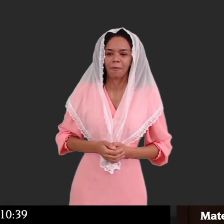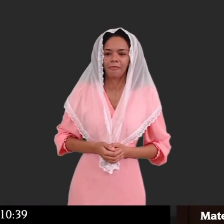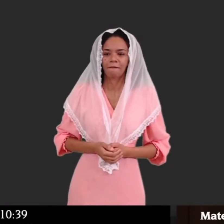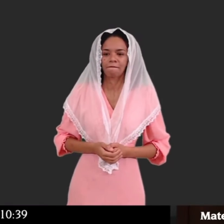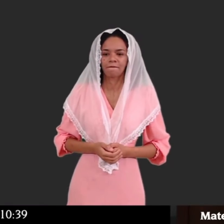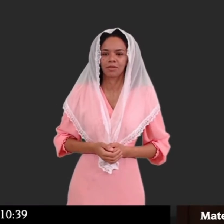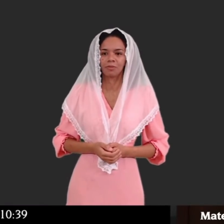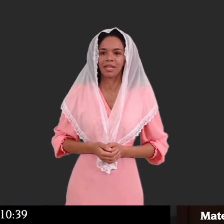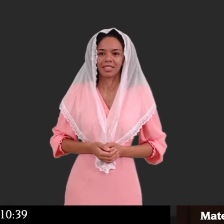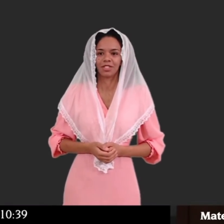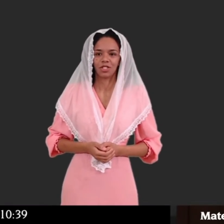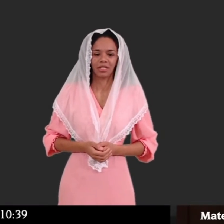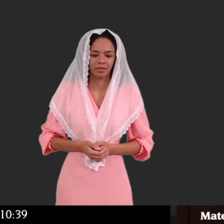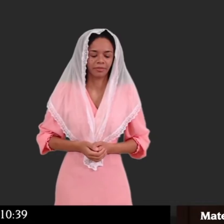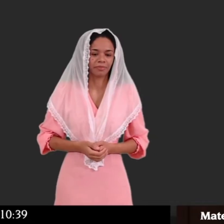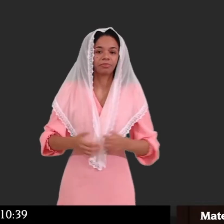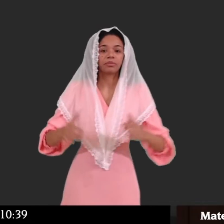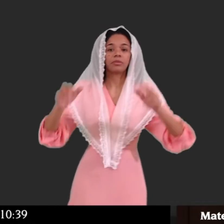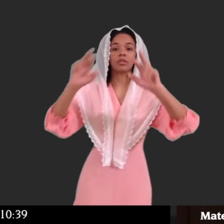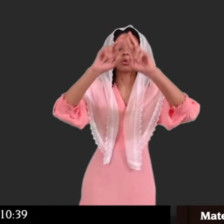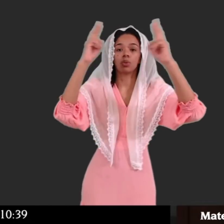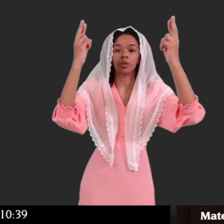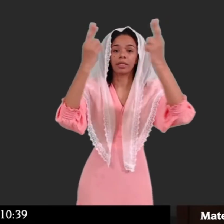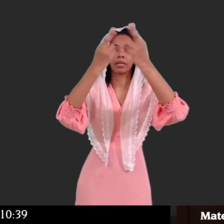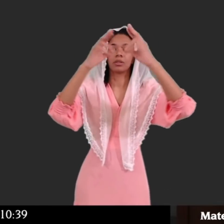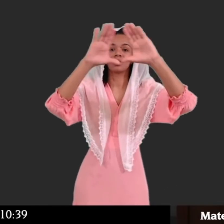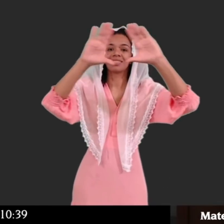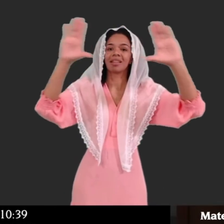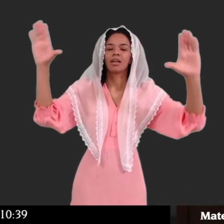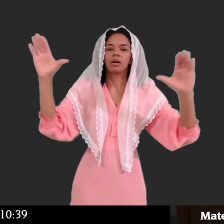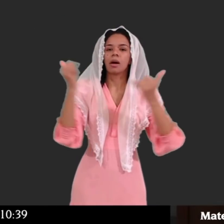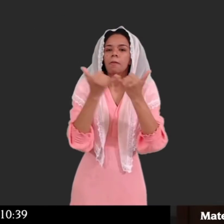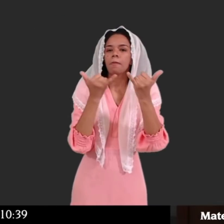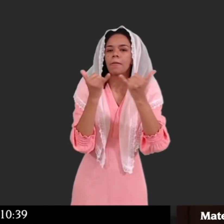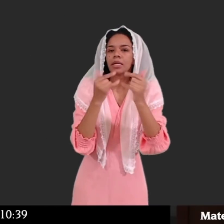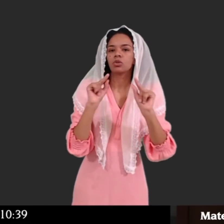Amém. O reino dos céus é semelhante a um homem que semeia boa semente no campo.